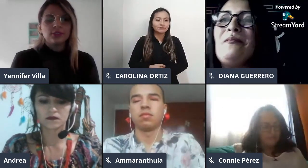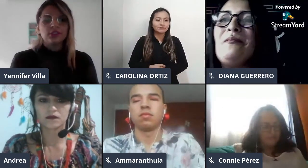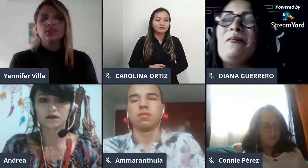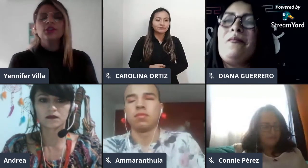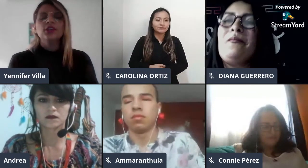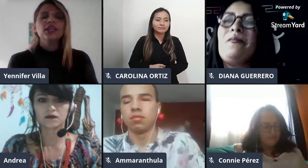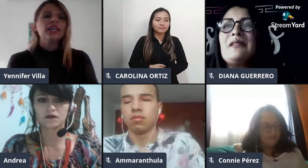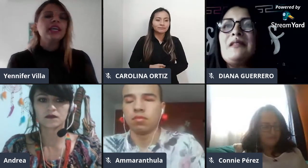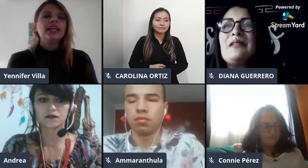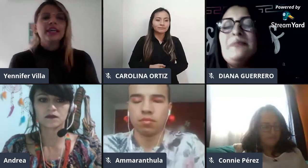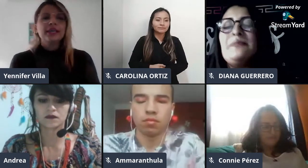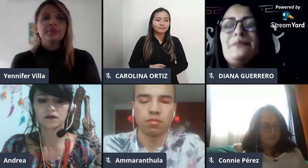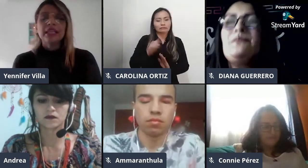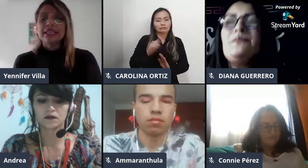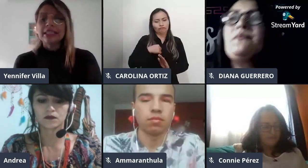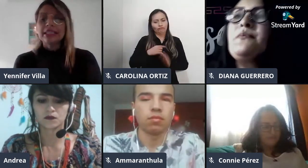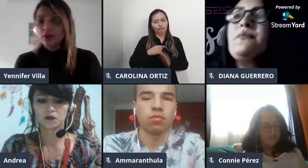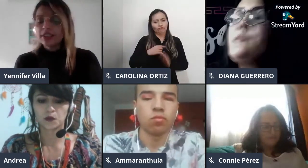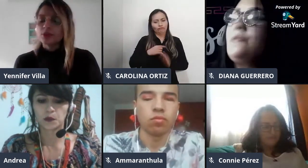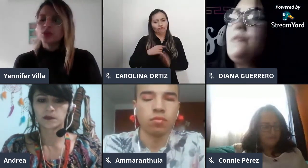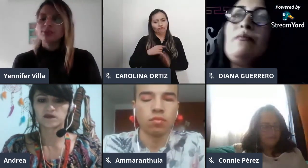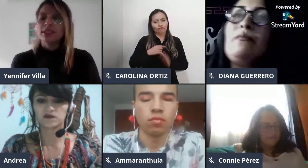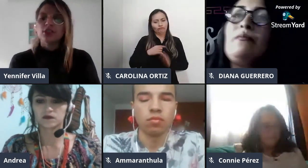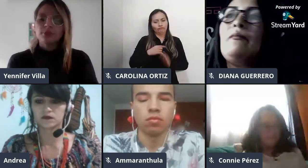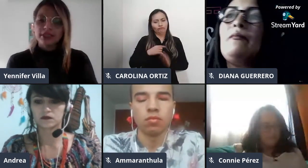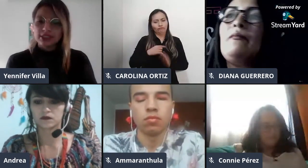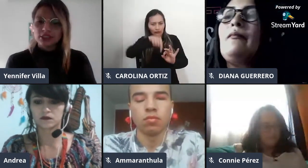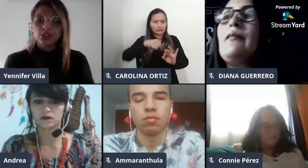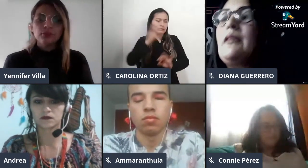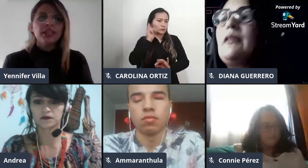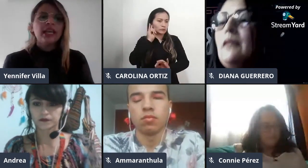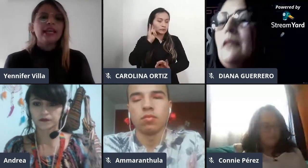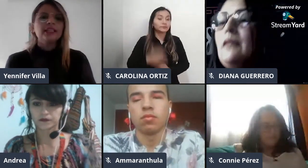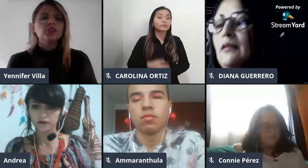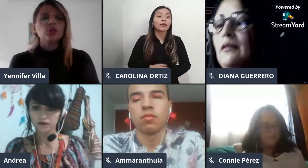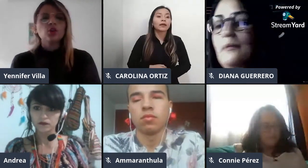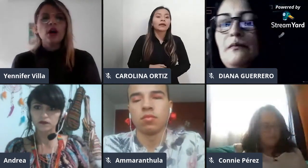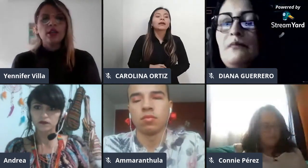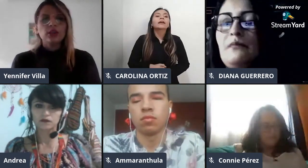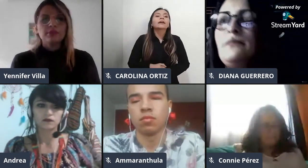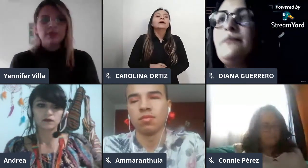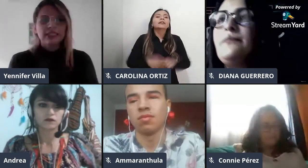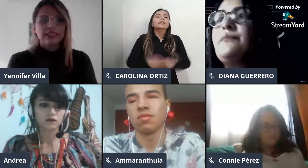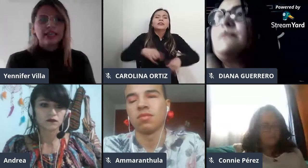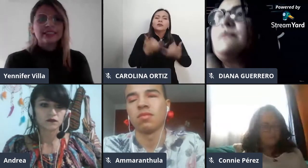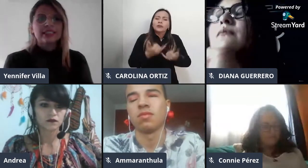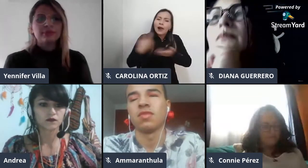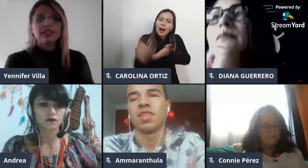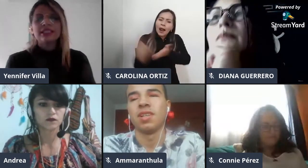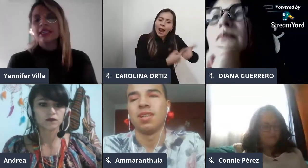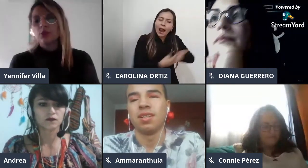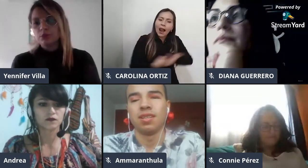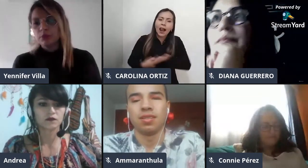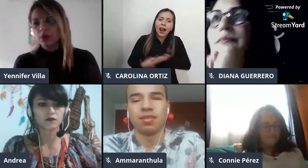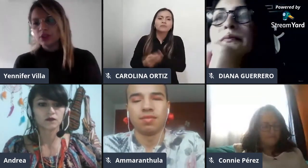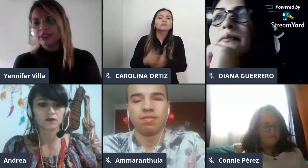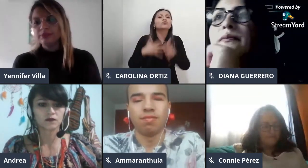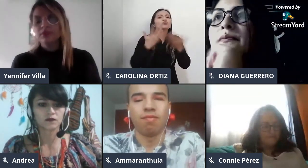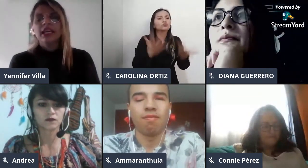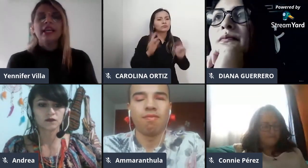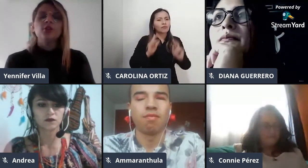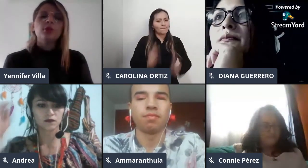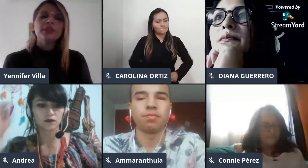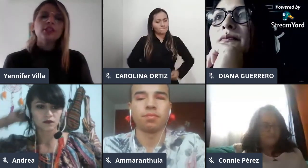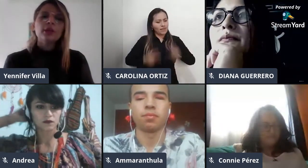aquí el sonido. El día de hoy tenemos un espacio de conversación en torno a lo que implican estas vidas que no